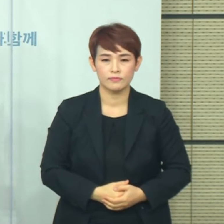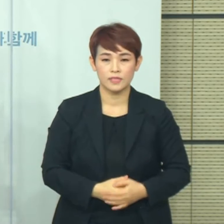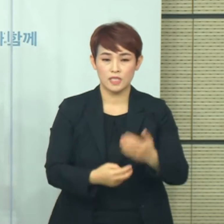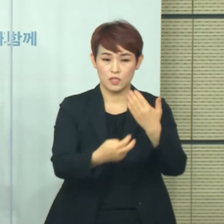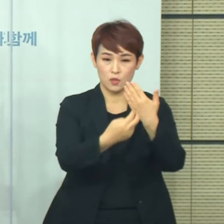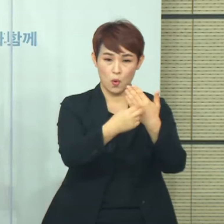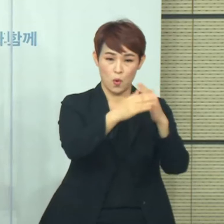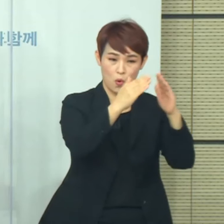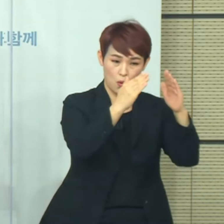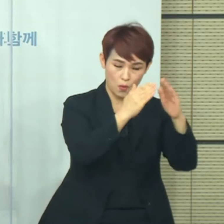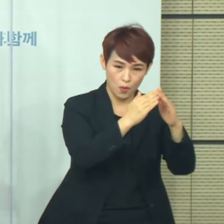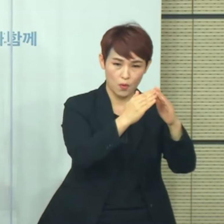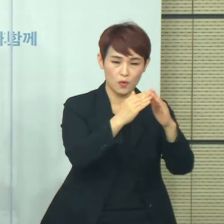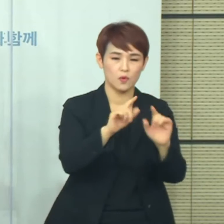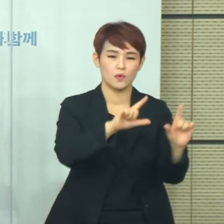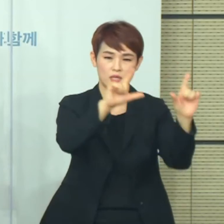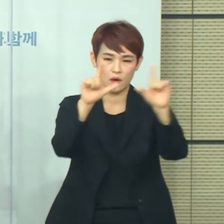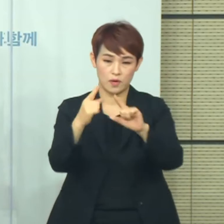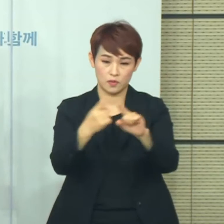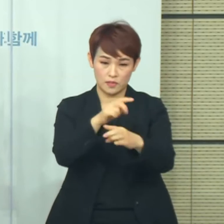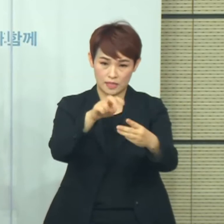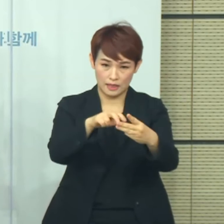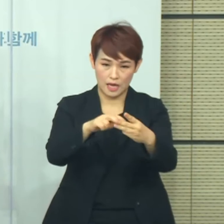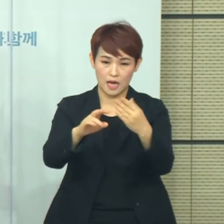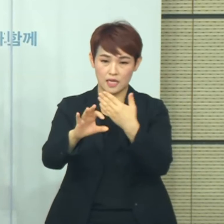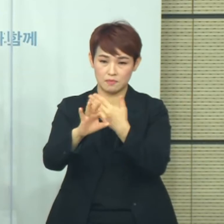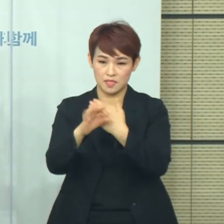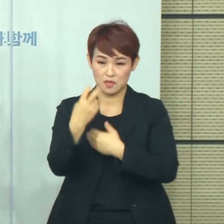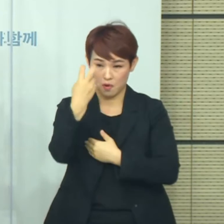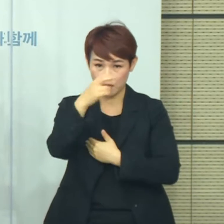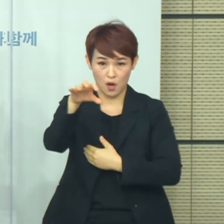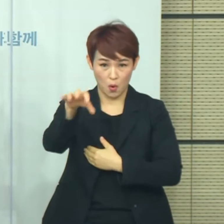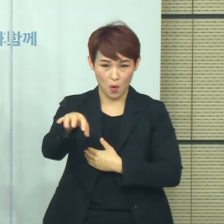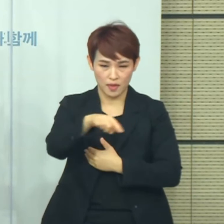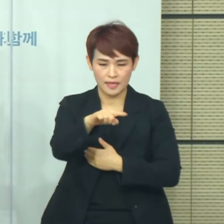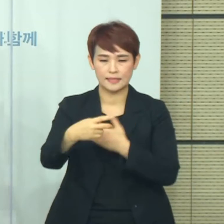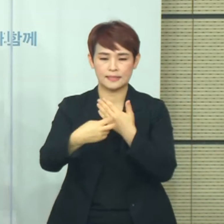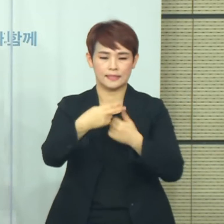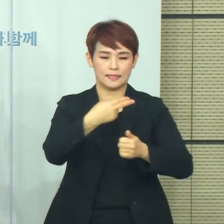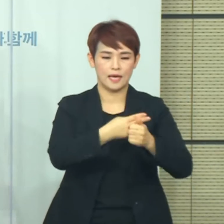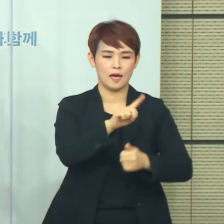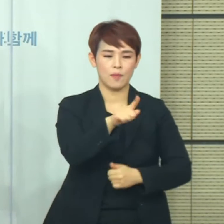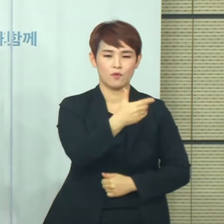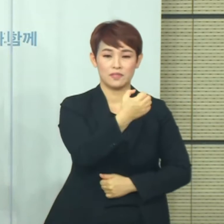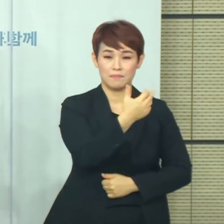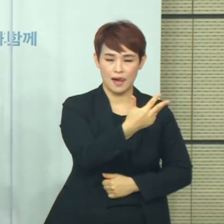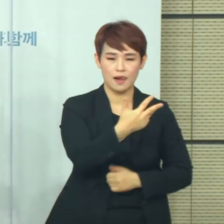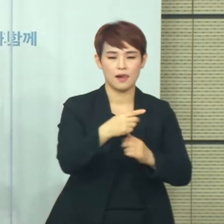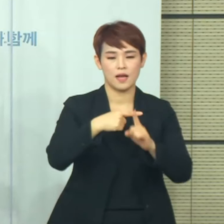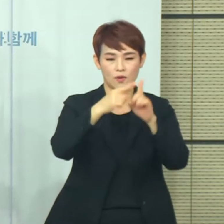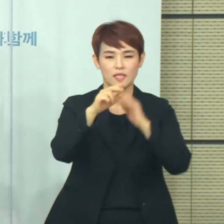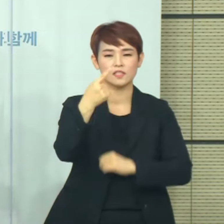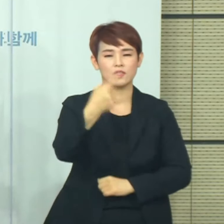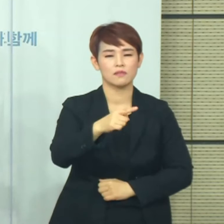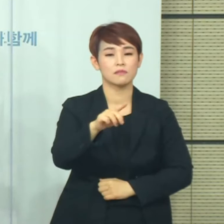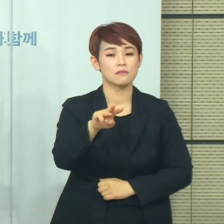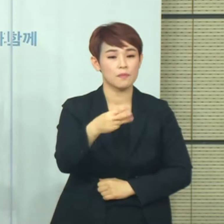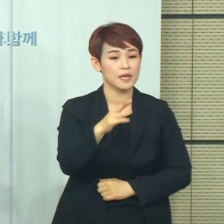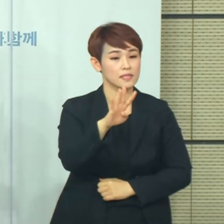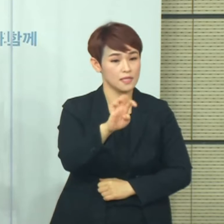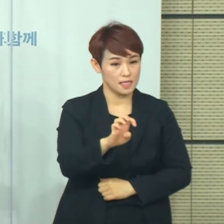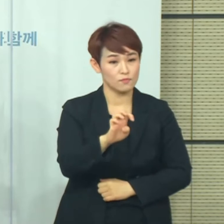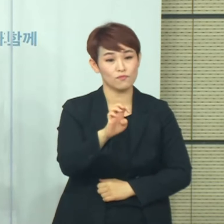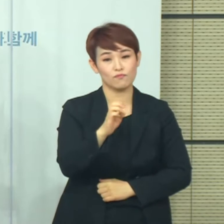의료기관과 생활치료센터, 임시선별검사소 등의 의사 198명, 간호사 1,349명 등